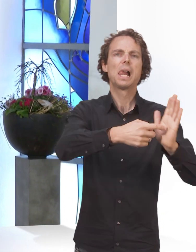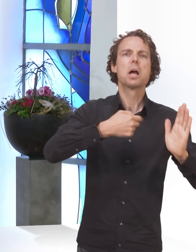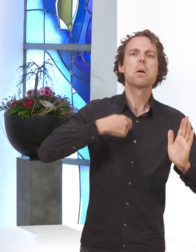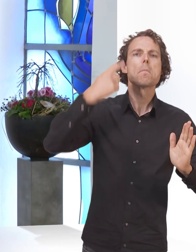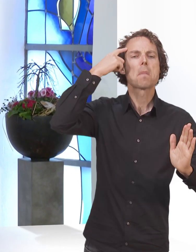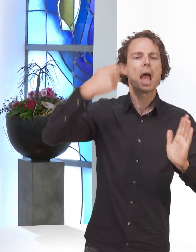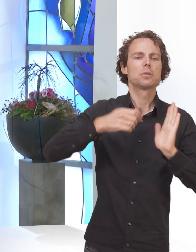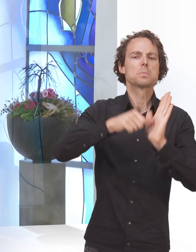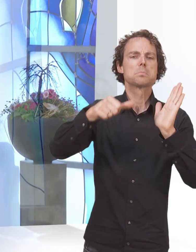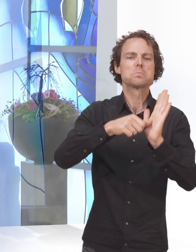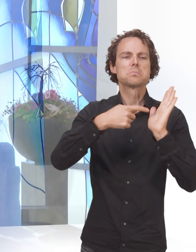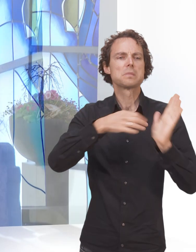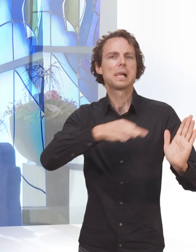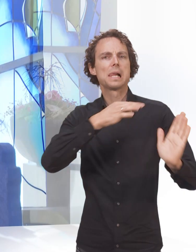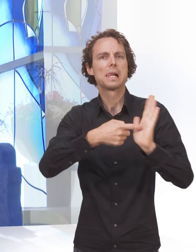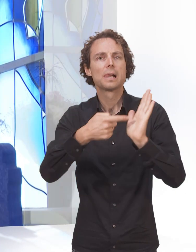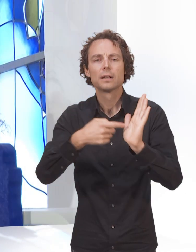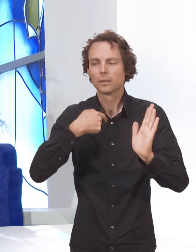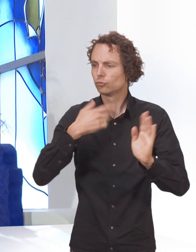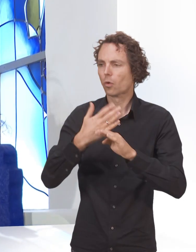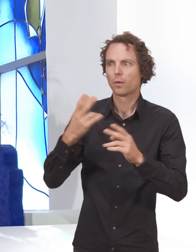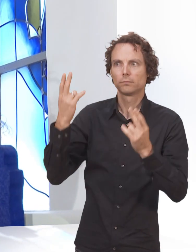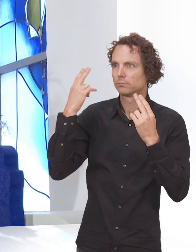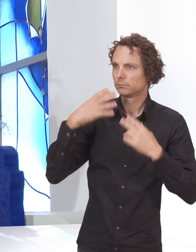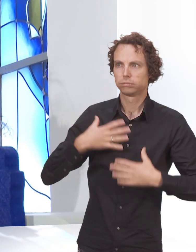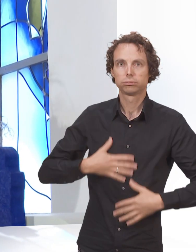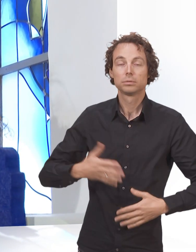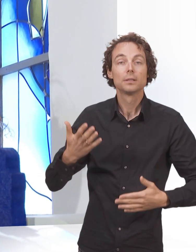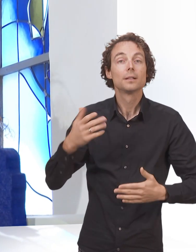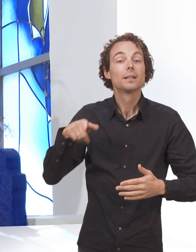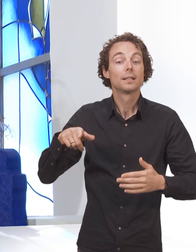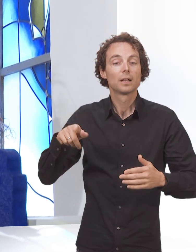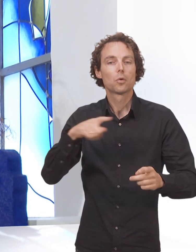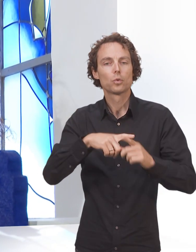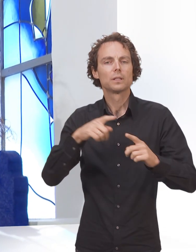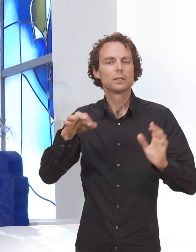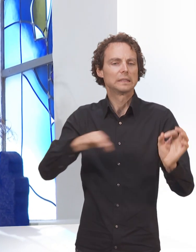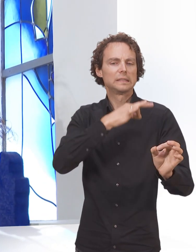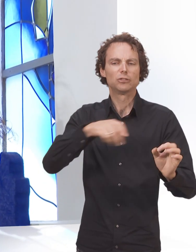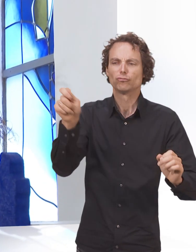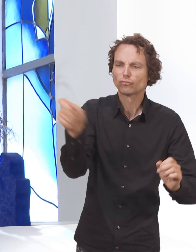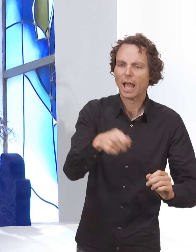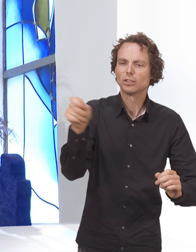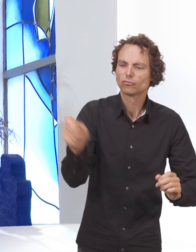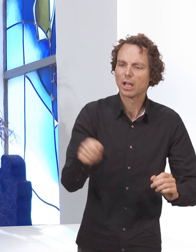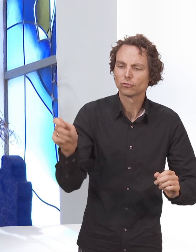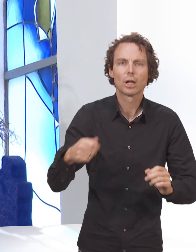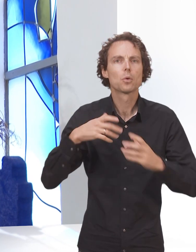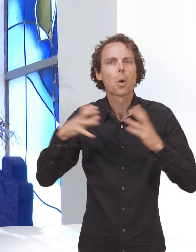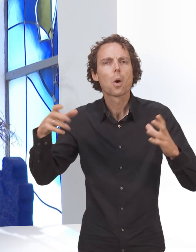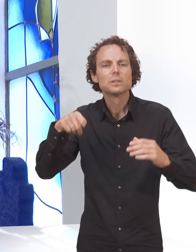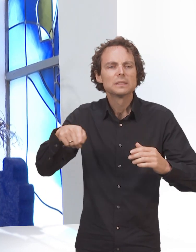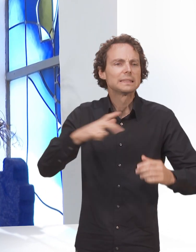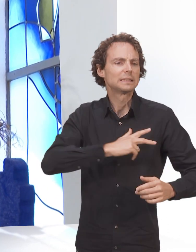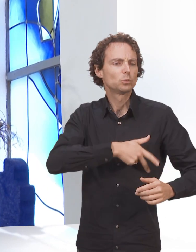Ohren, dass uns Hören und Sehen vergehen. Und im Streichorchester sind wir ganz groß. Da werden an allen Ecken